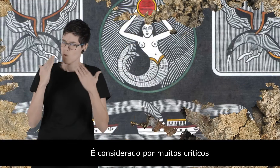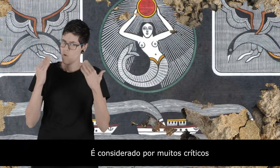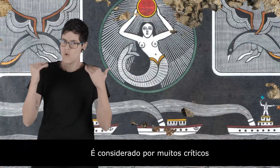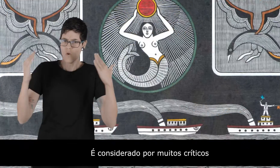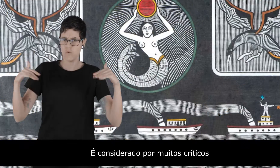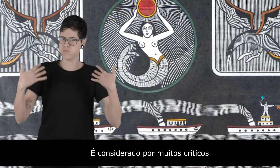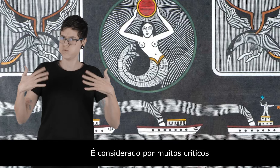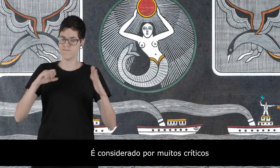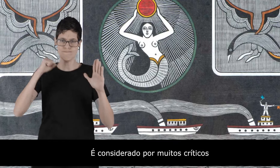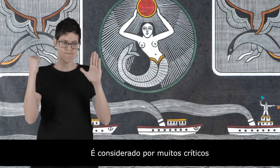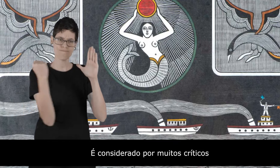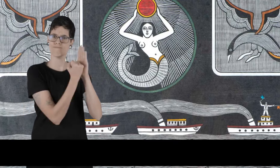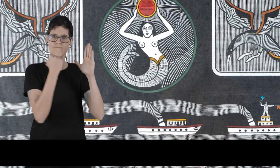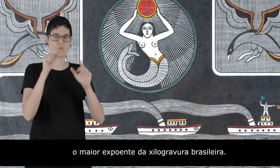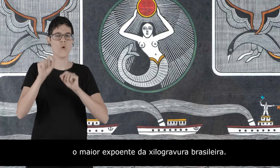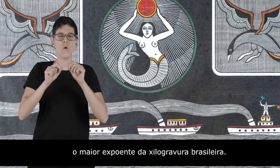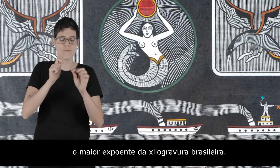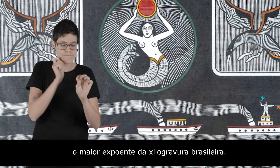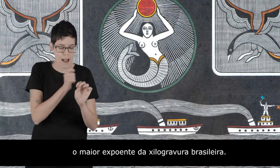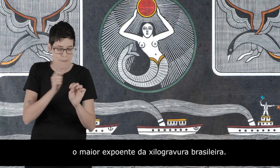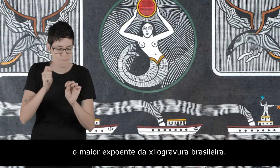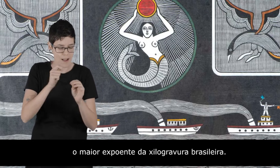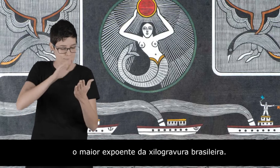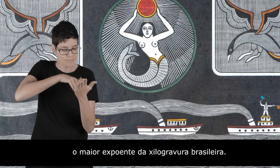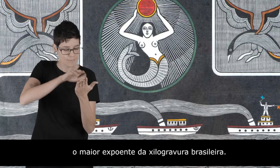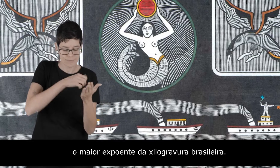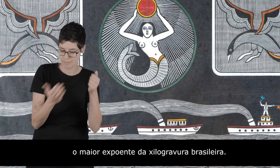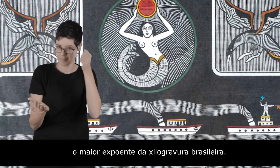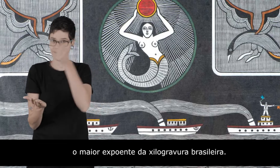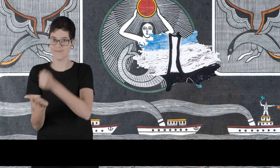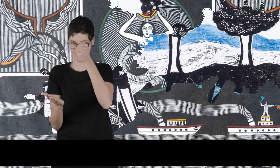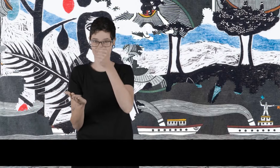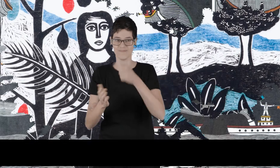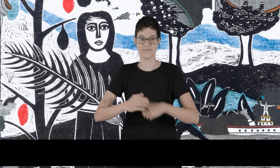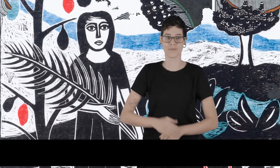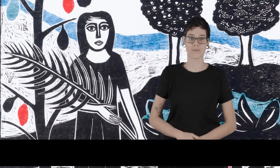É considerado por muitos críticos o maior expoente da estilogravura brasileira.